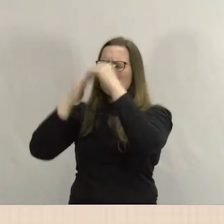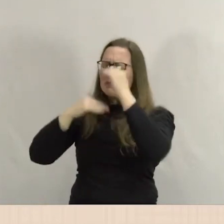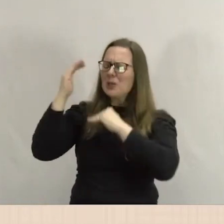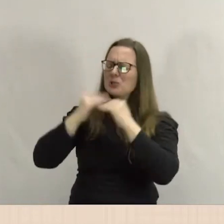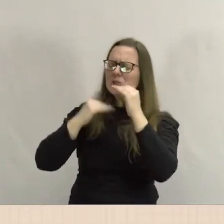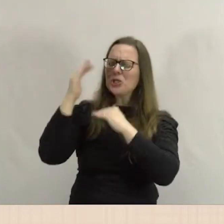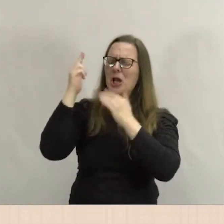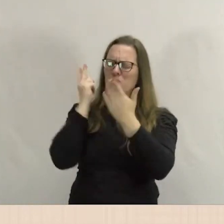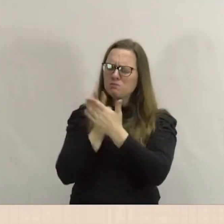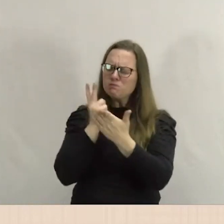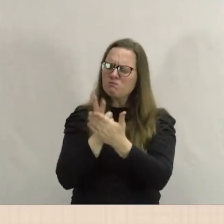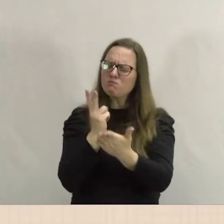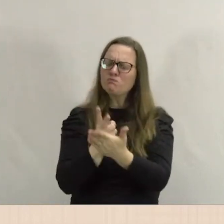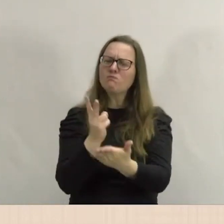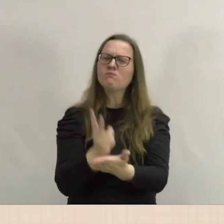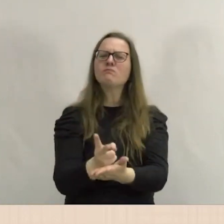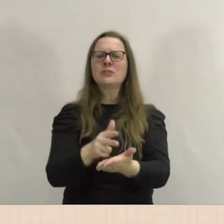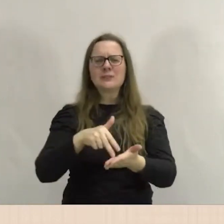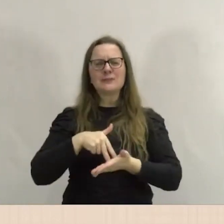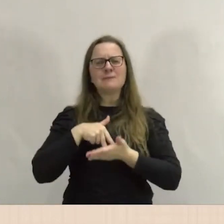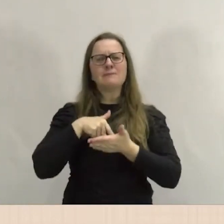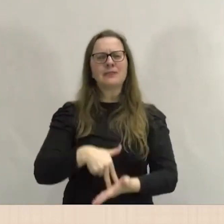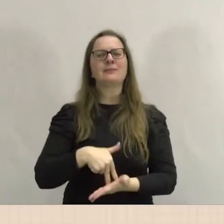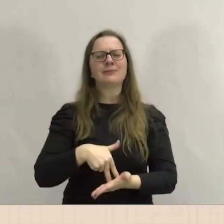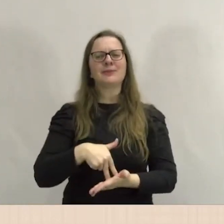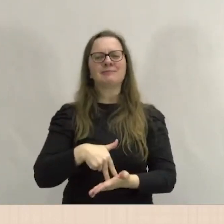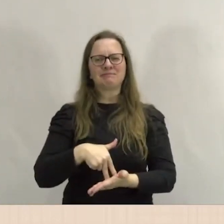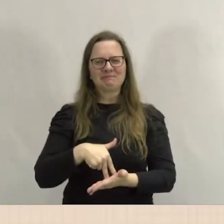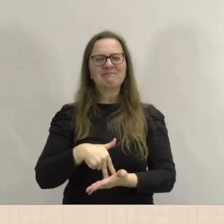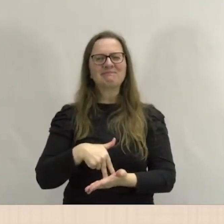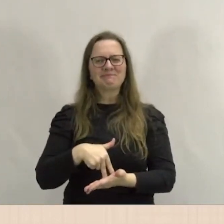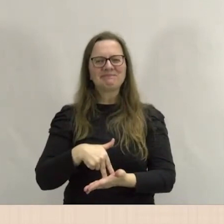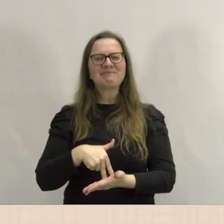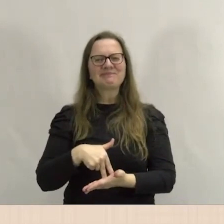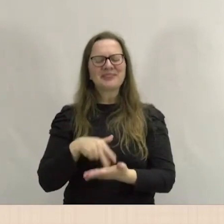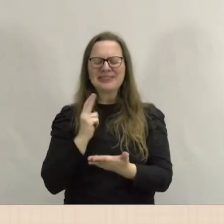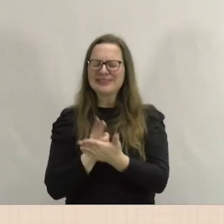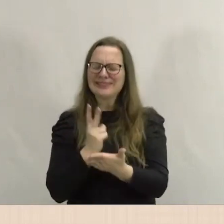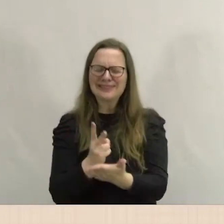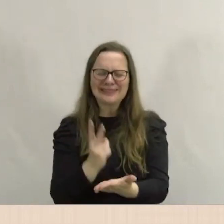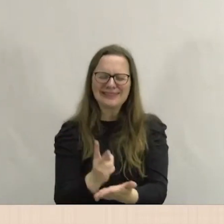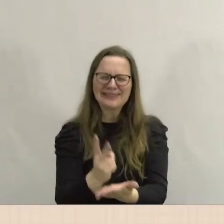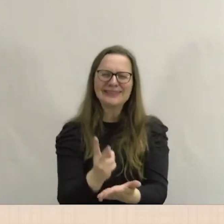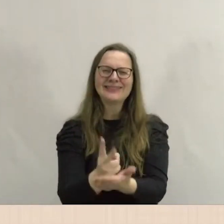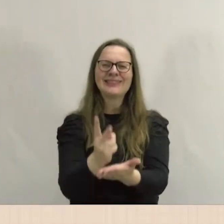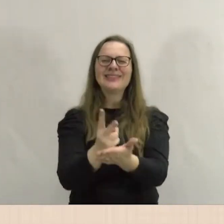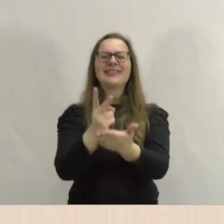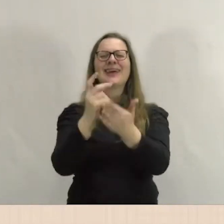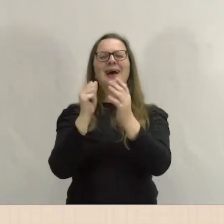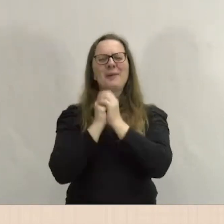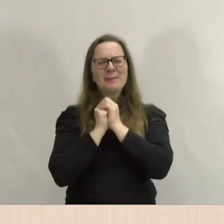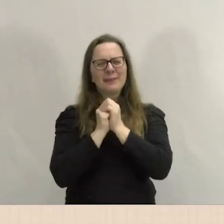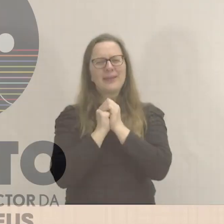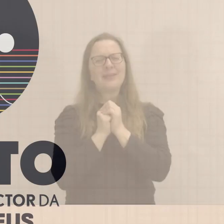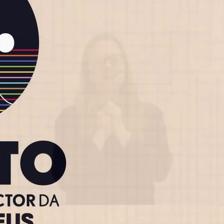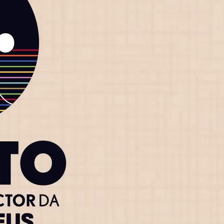vai nos parar. Somos imparáveis. Amém.